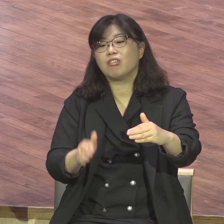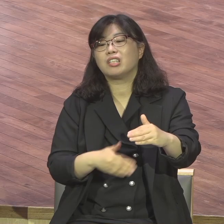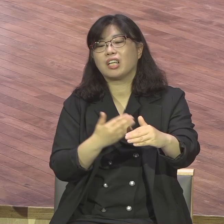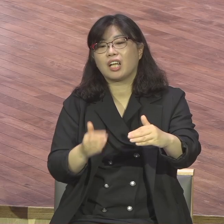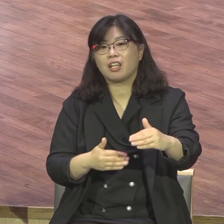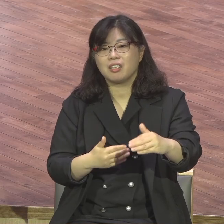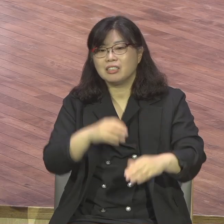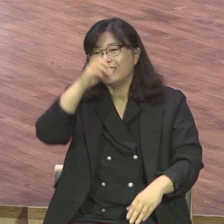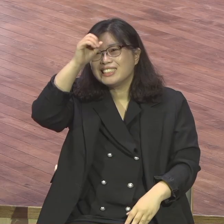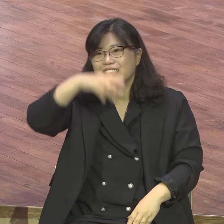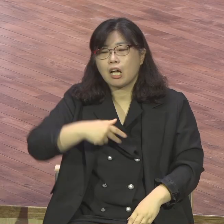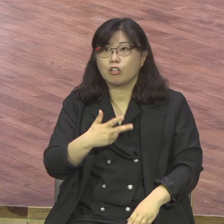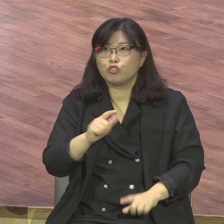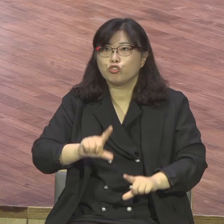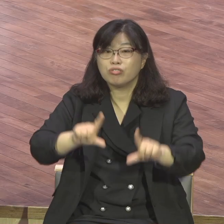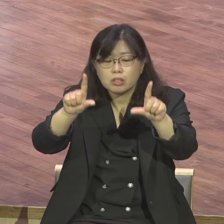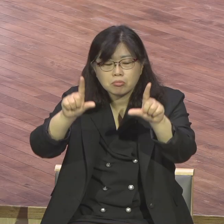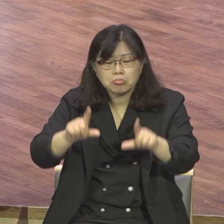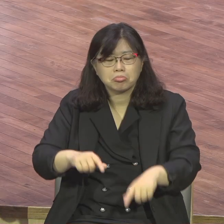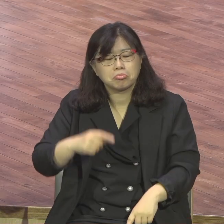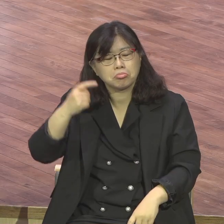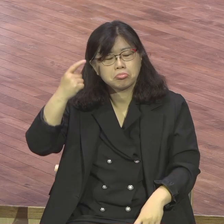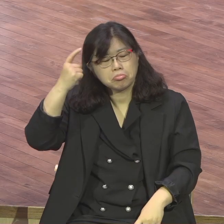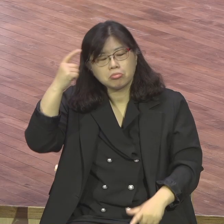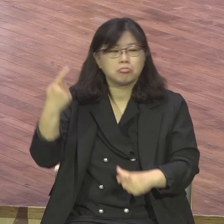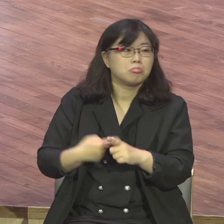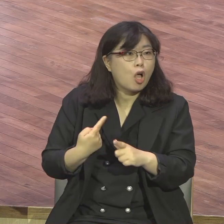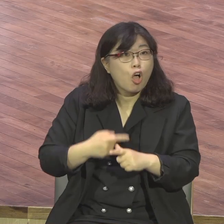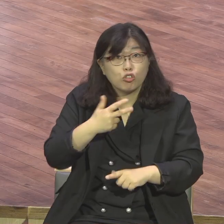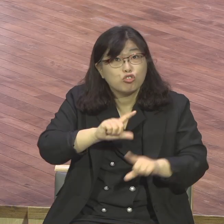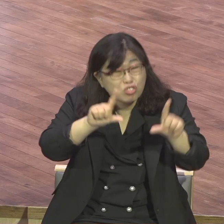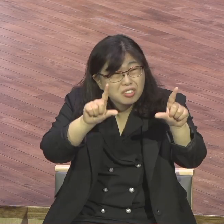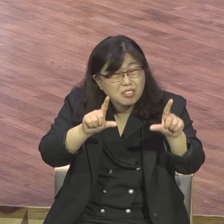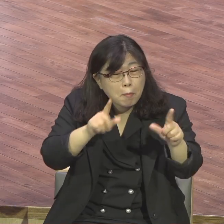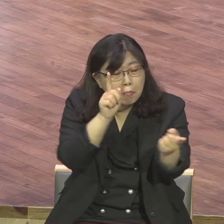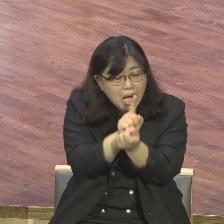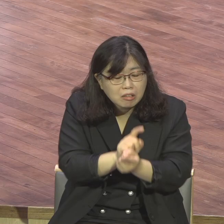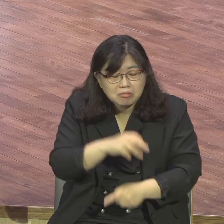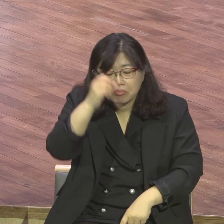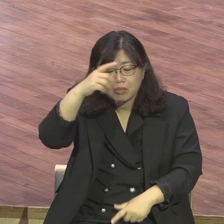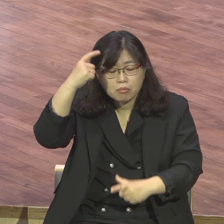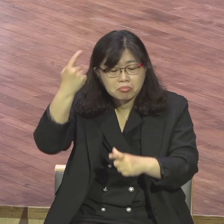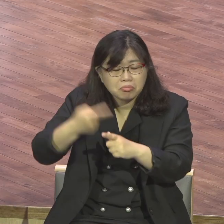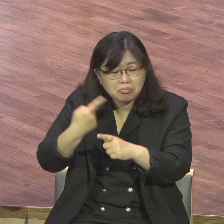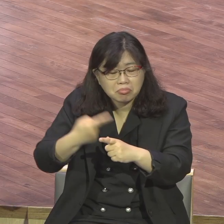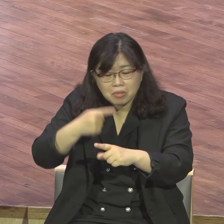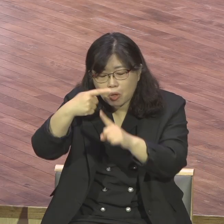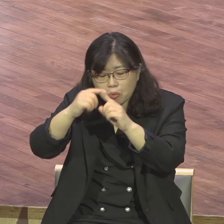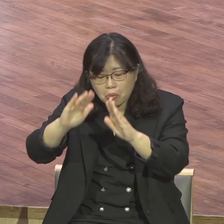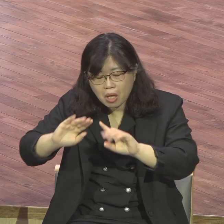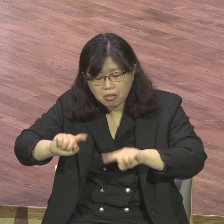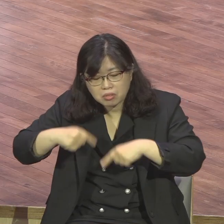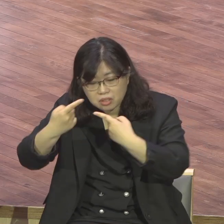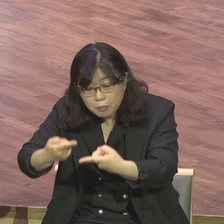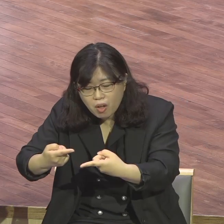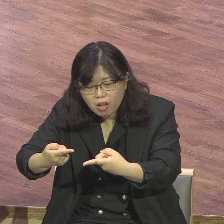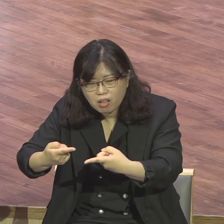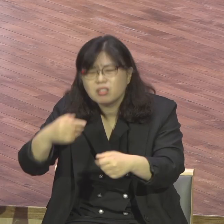감각 없는 그런 종교가 되어졌다는 것입니다 그래서 이어지는 내용을 보면 하나님의 말씀이 그러세요